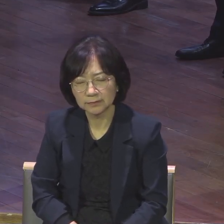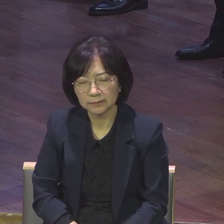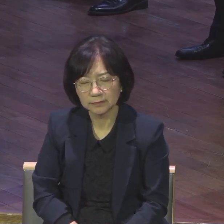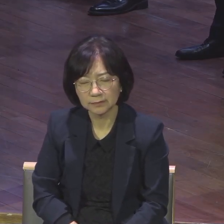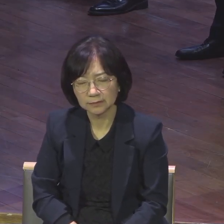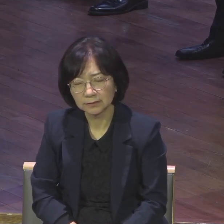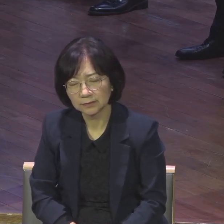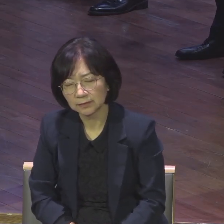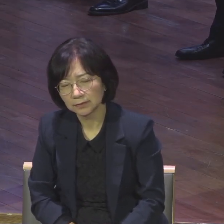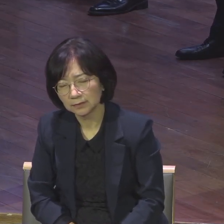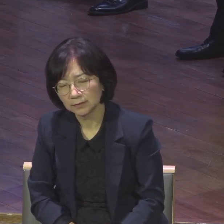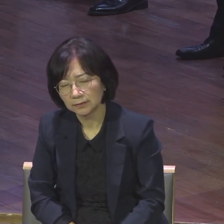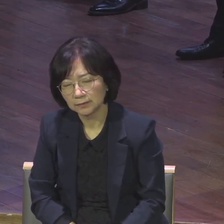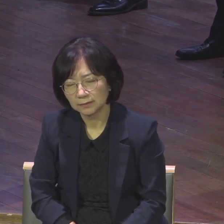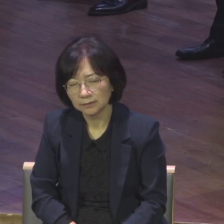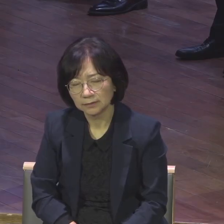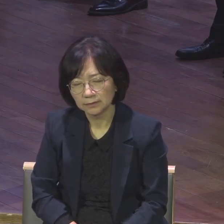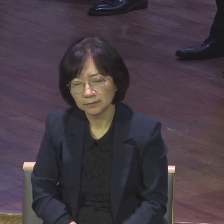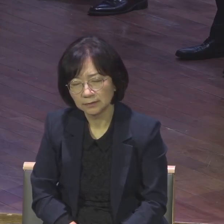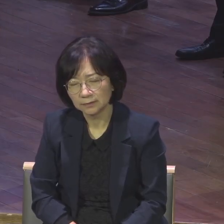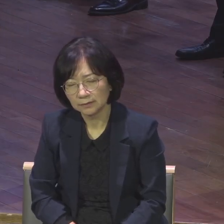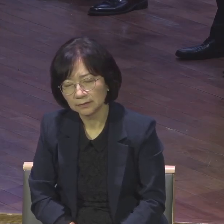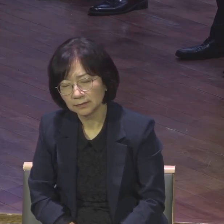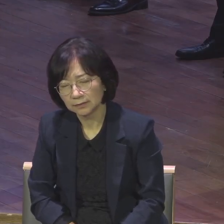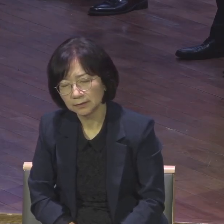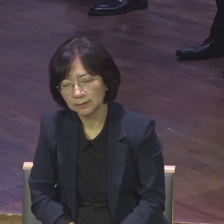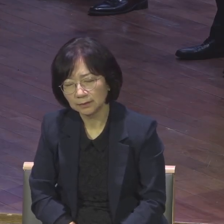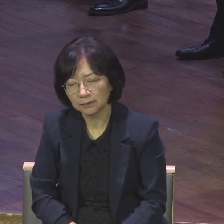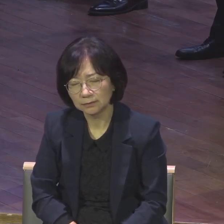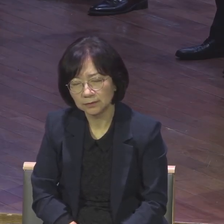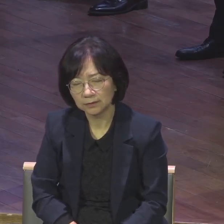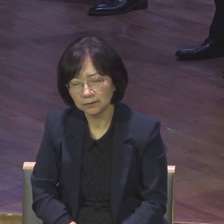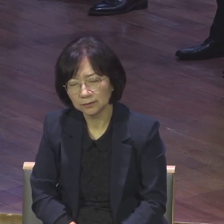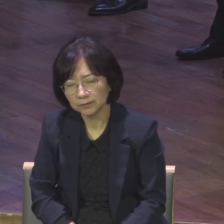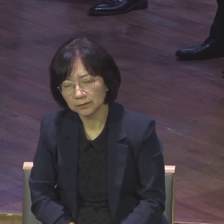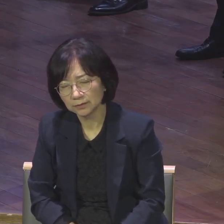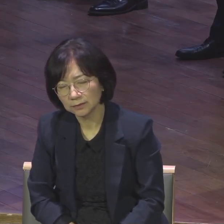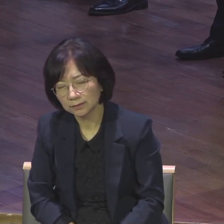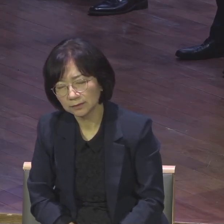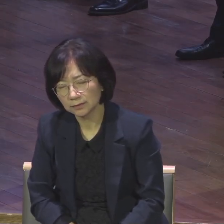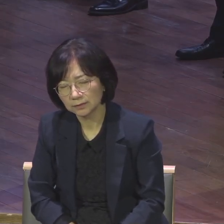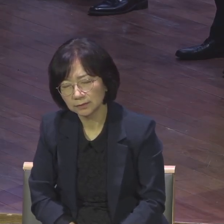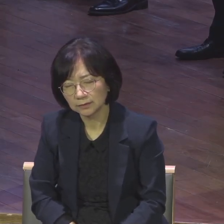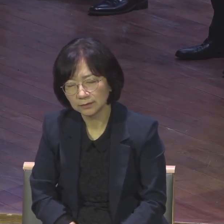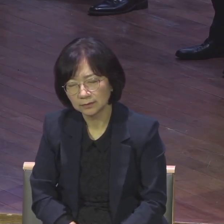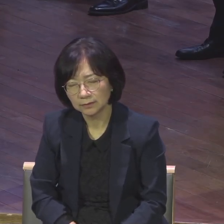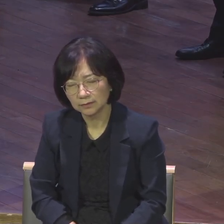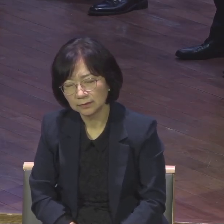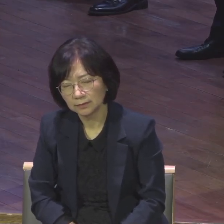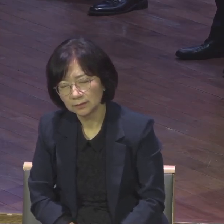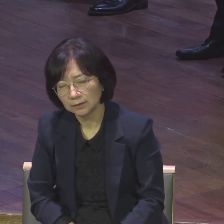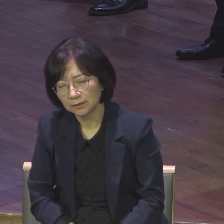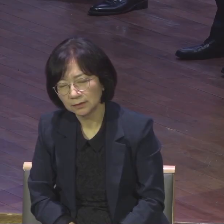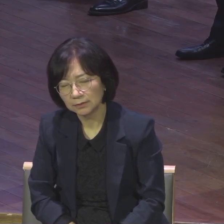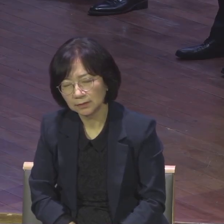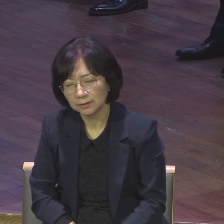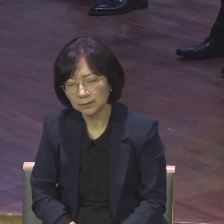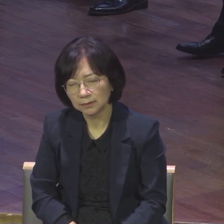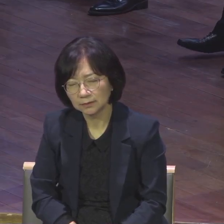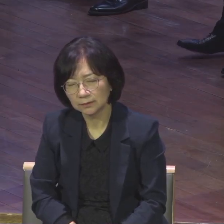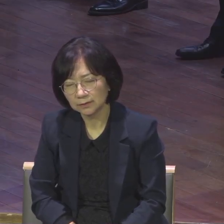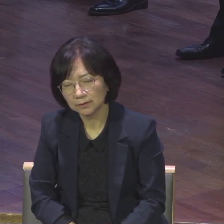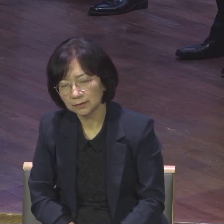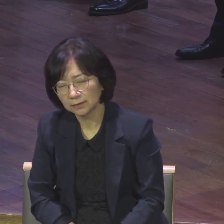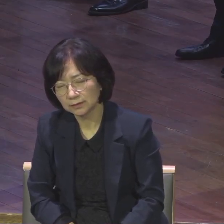예배하고 함께 찬양하며 함께 하나님께 영광 돌리며 함께 선교하는 축복을 누리게 하여 주시옵소서.